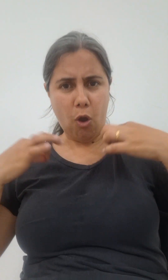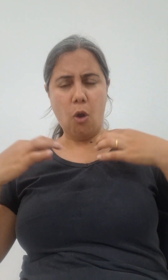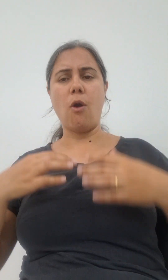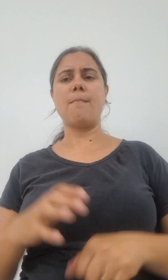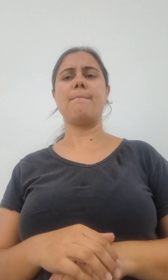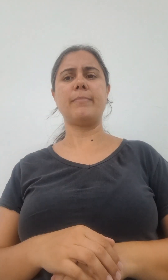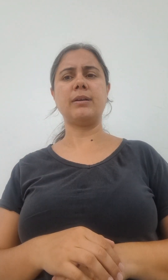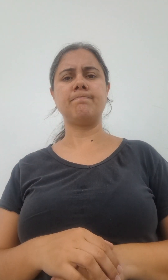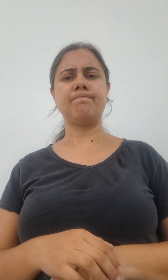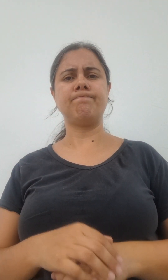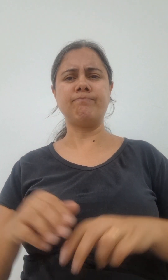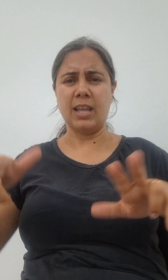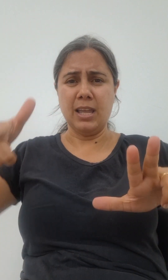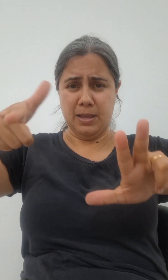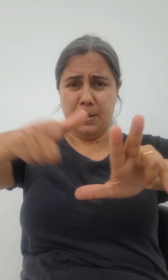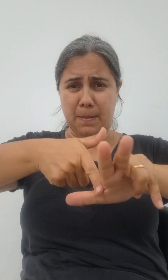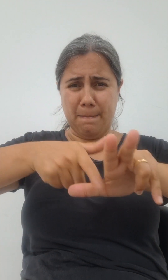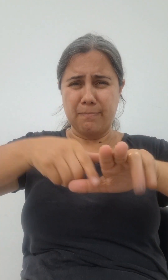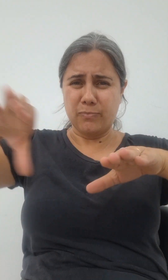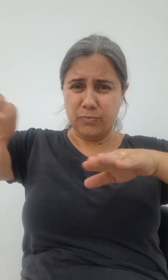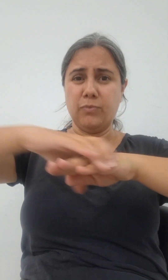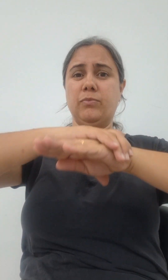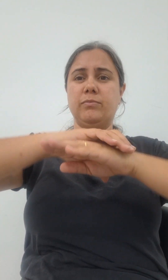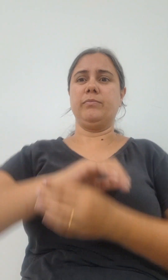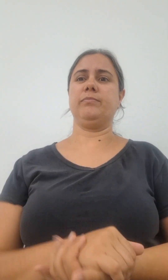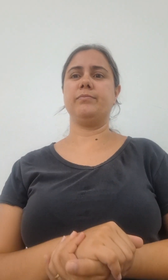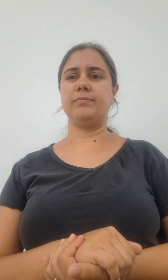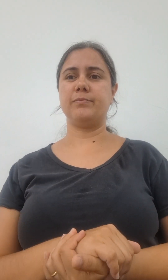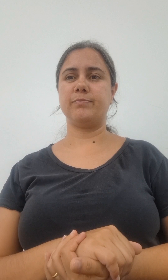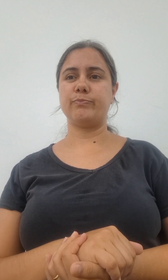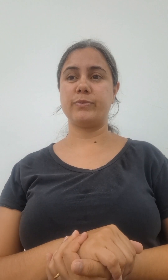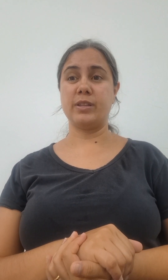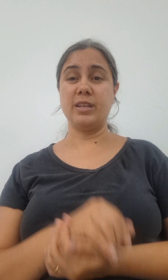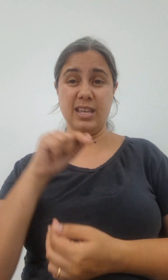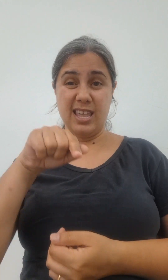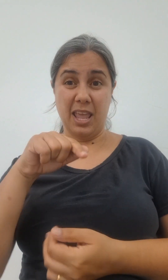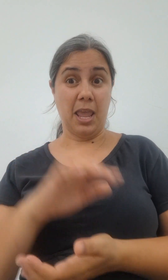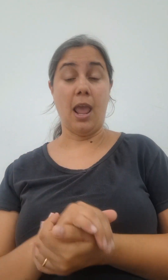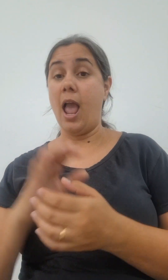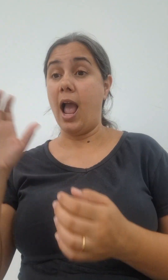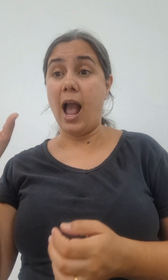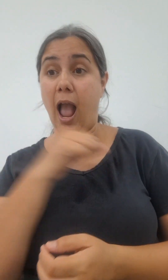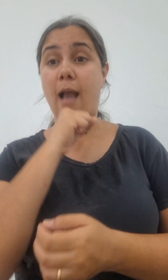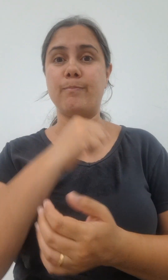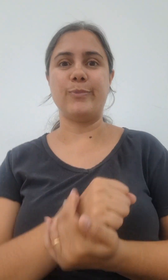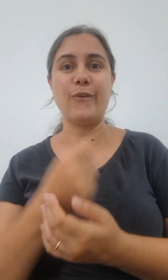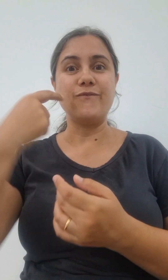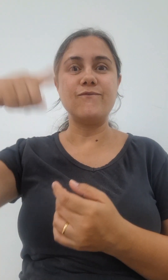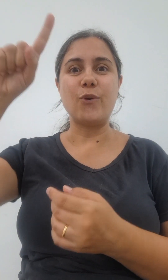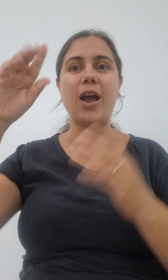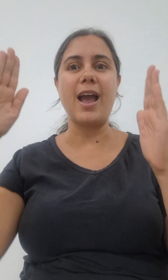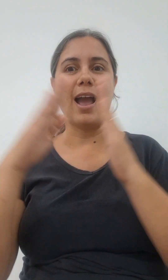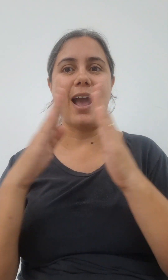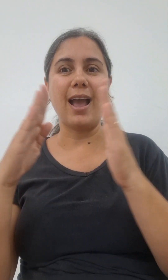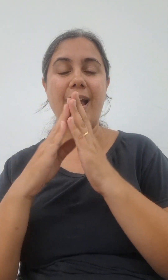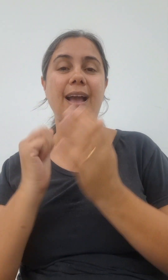cadeia: arruma suas roupas, cinge-te e calça suas sandálias. Ele,